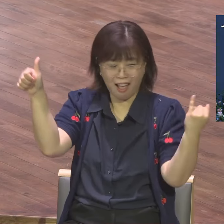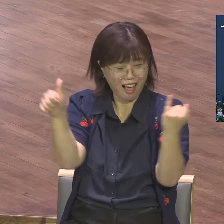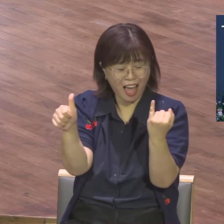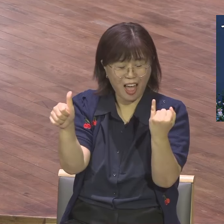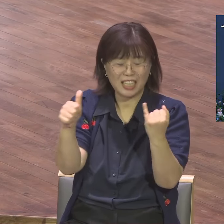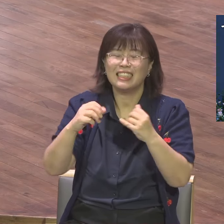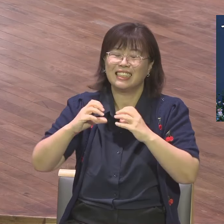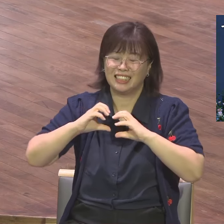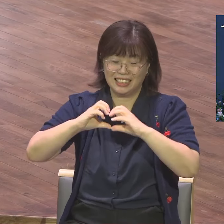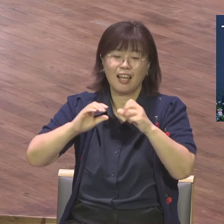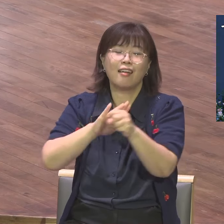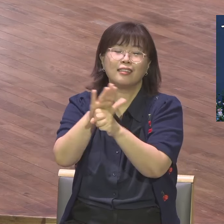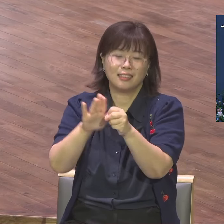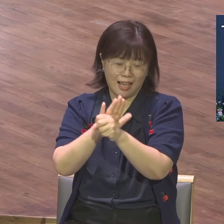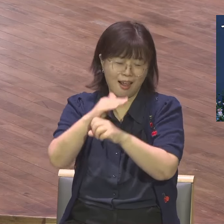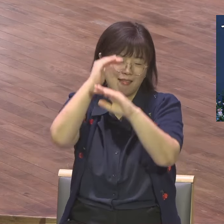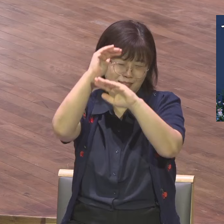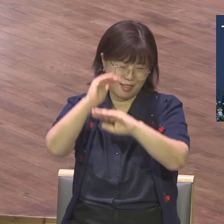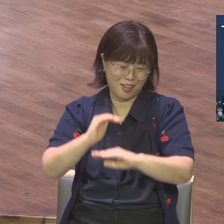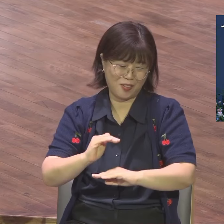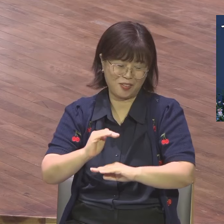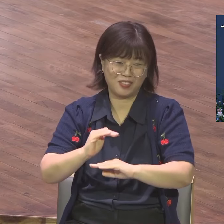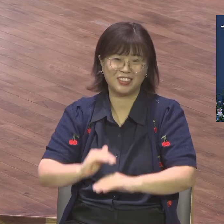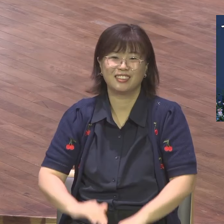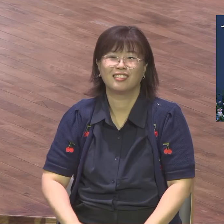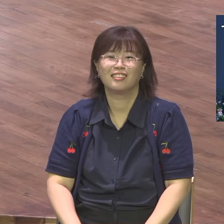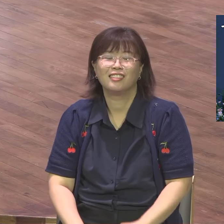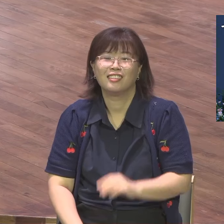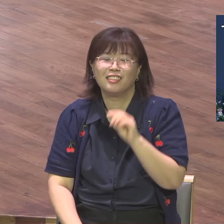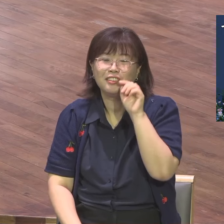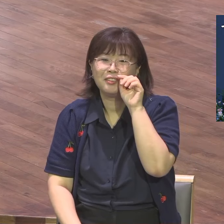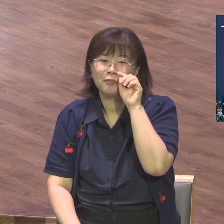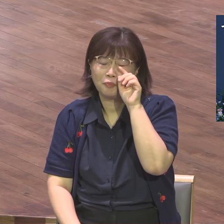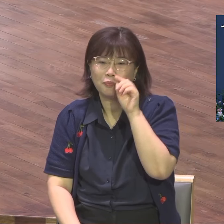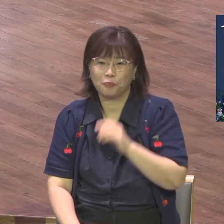마치 결혼서약과 같은 언약을 이렇게